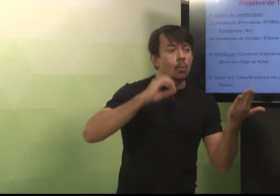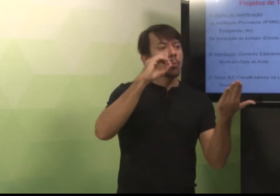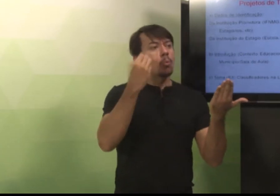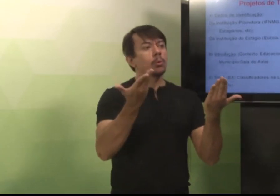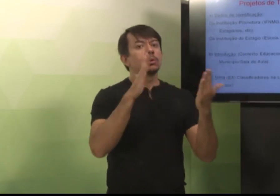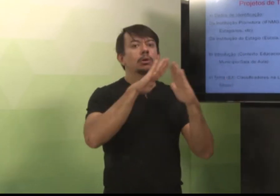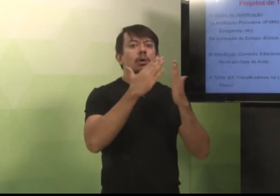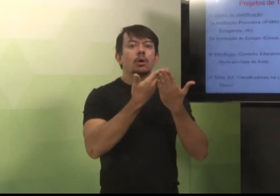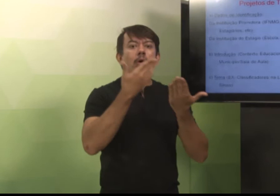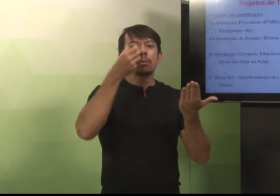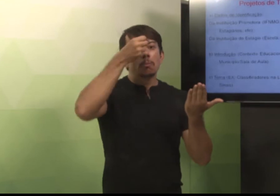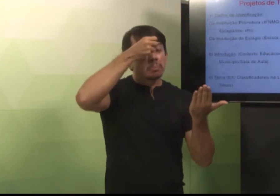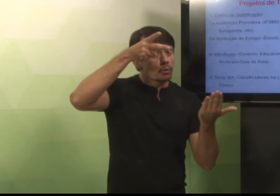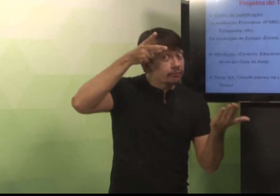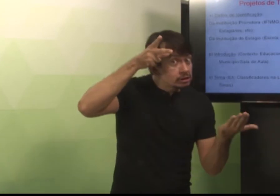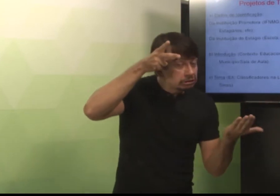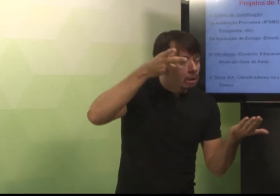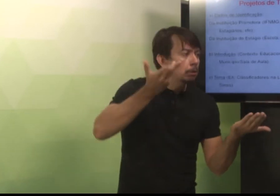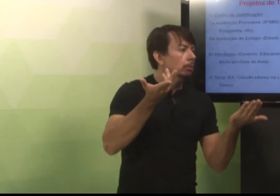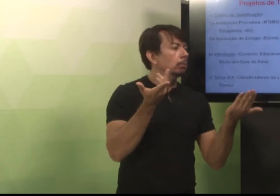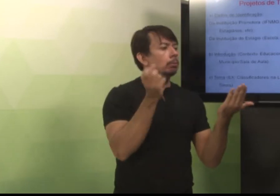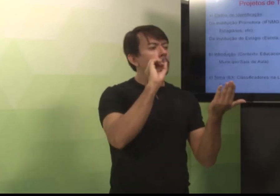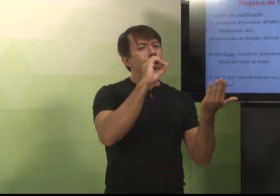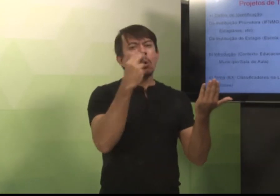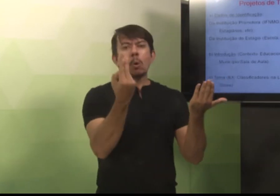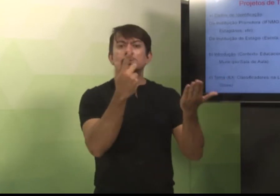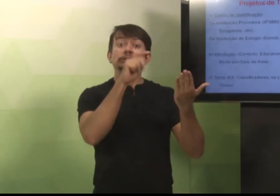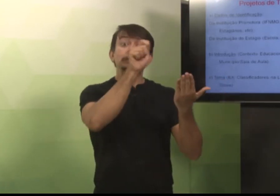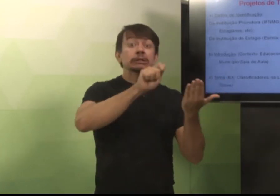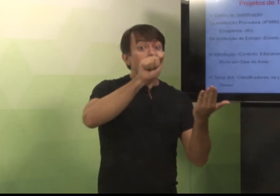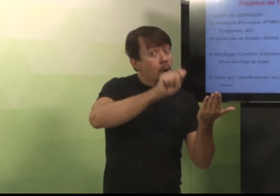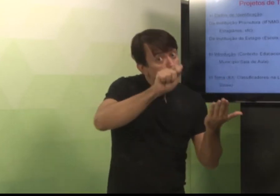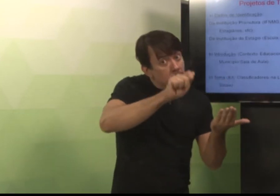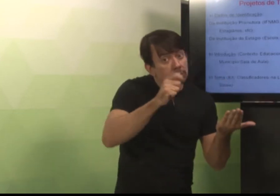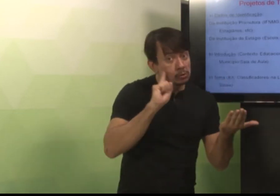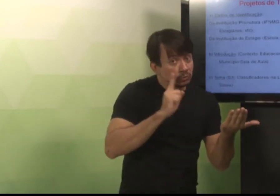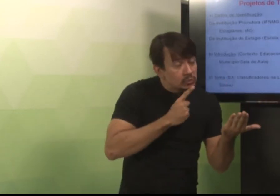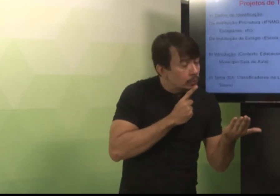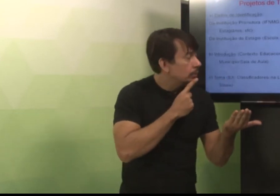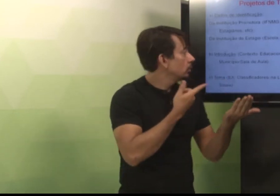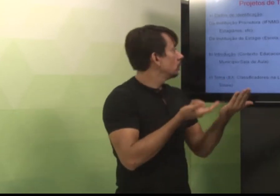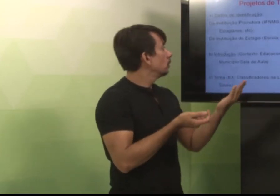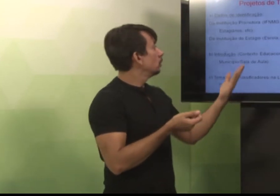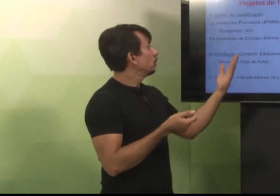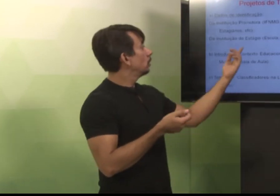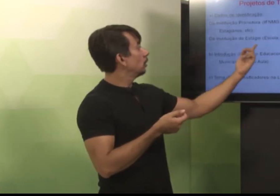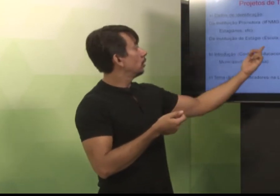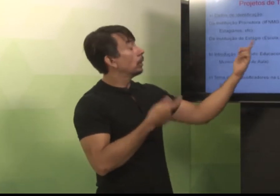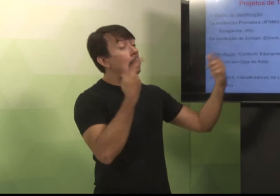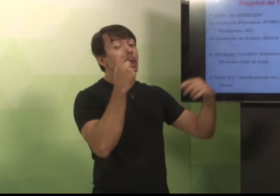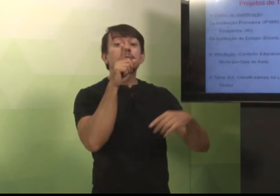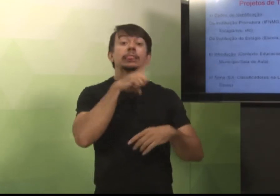É o CAS, é uma escola estadual, uma escola municipal ou uma associação de